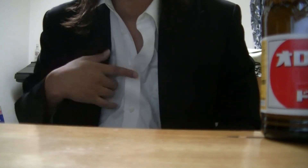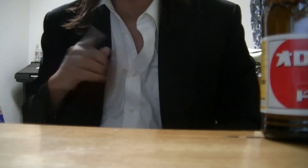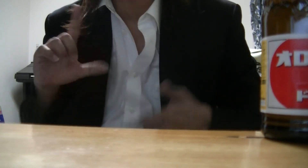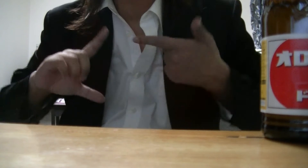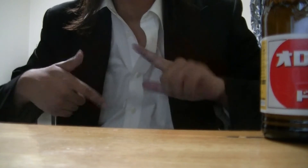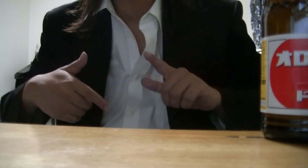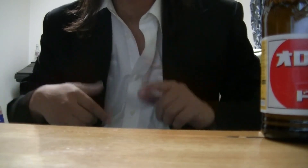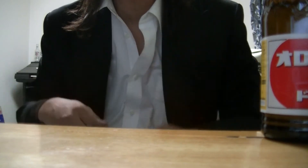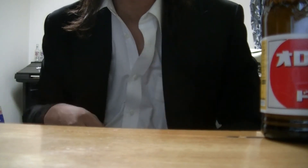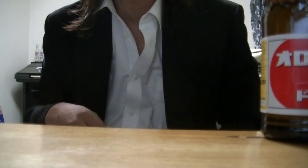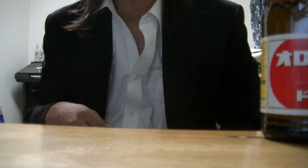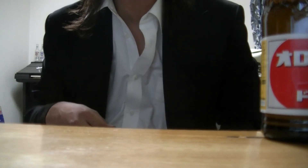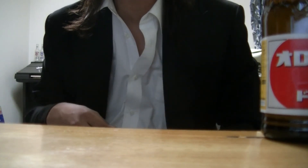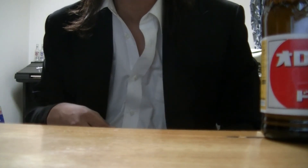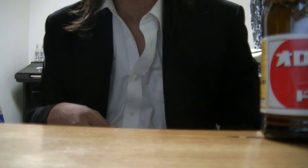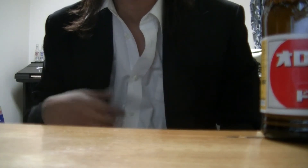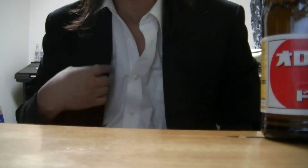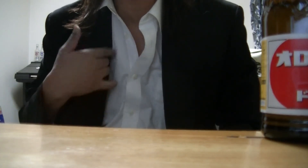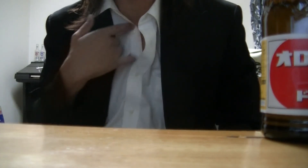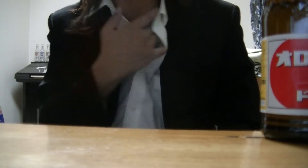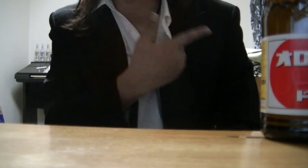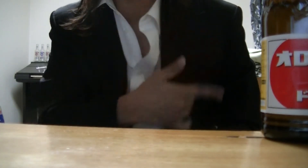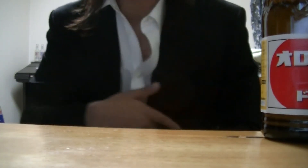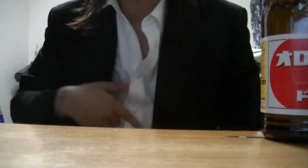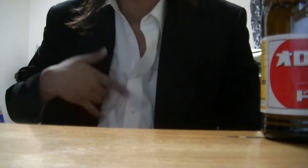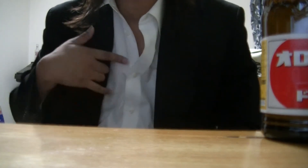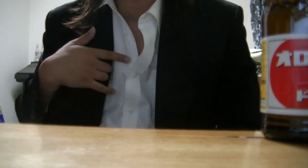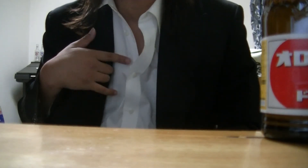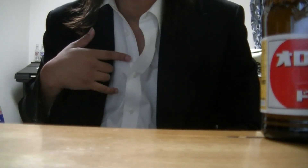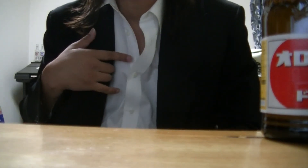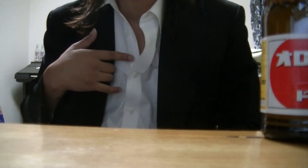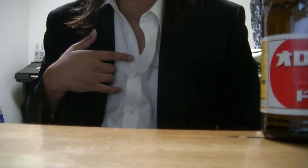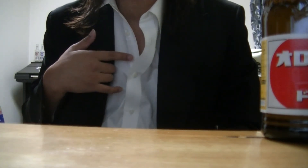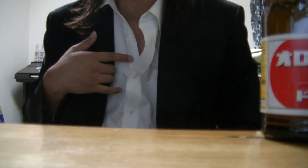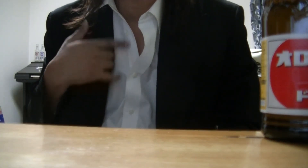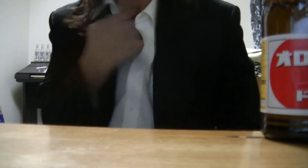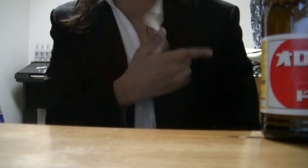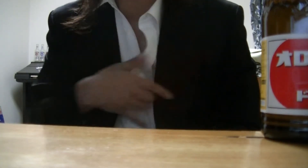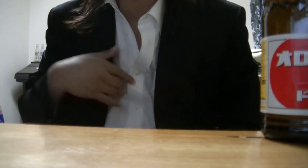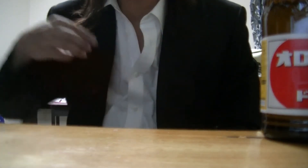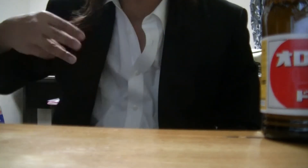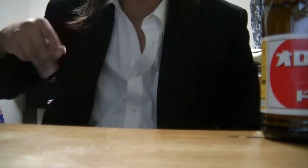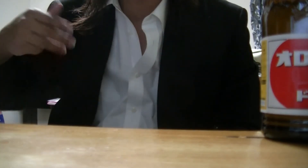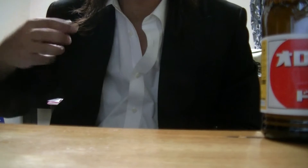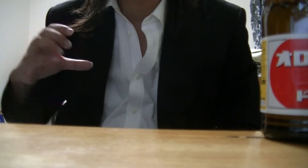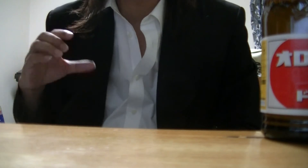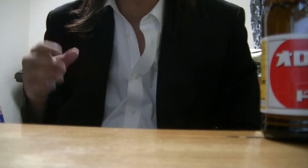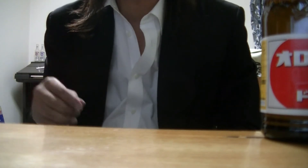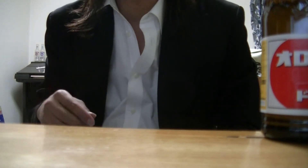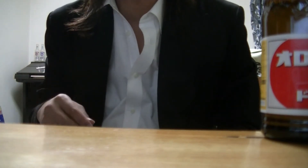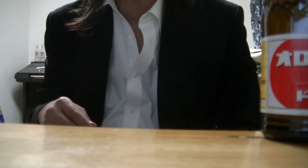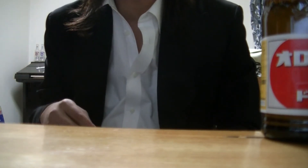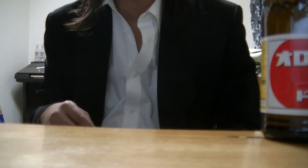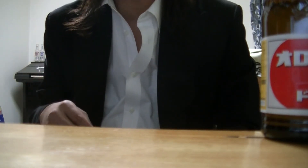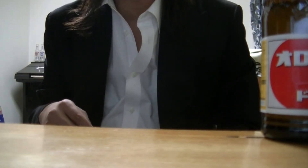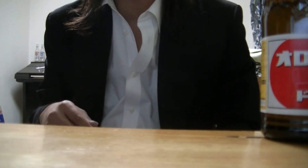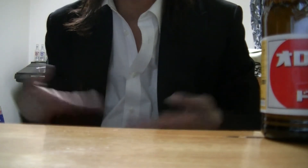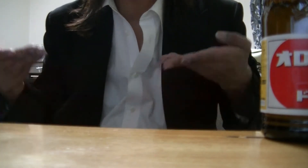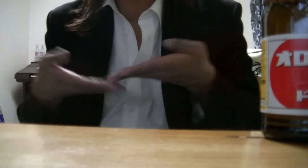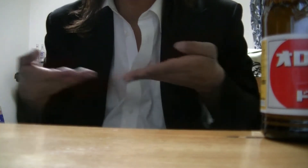大切だっけ、人生で大切なことはみんなもぐらい教わった俺の本じゃんね。あ、思い出した、社会人として大切なこと